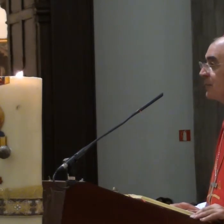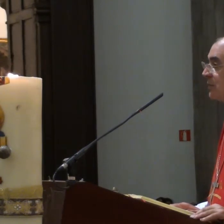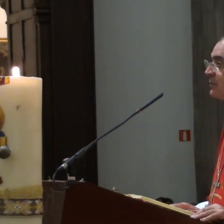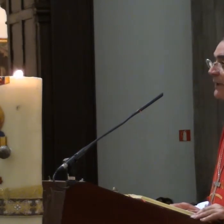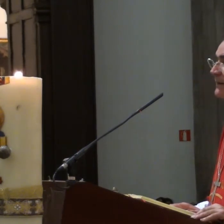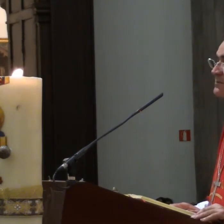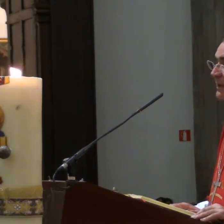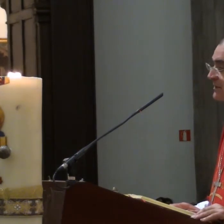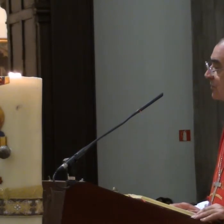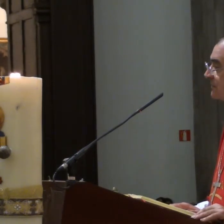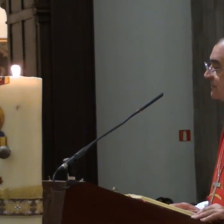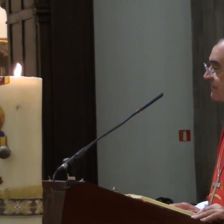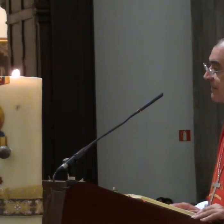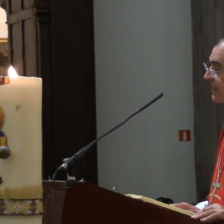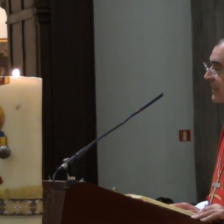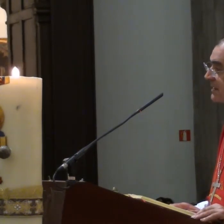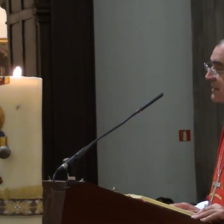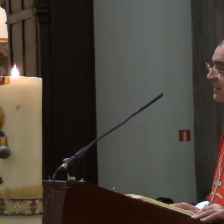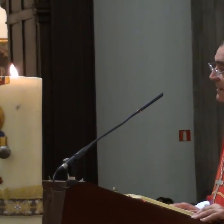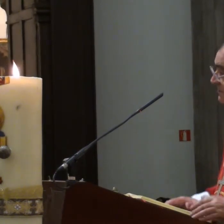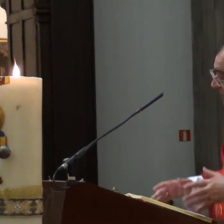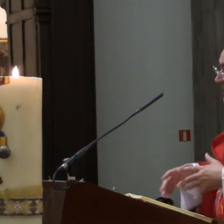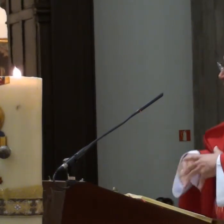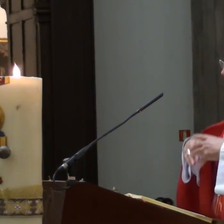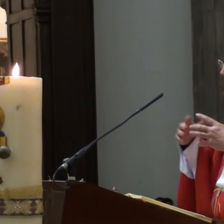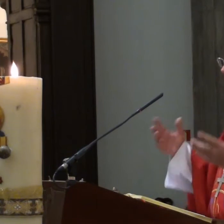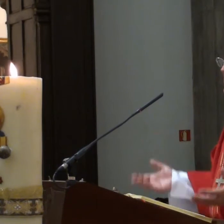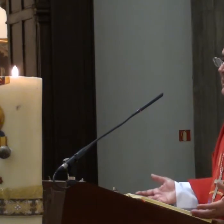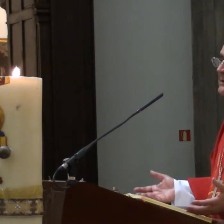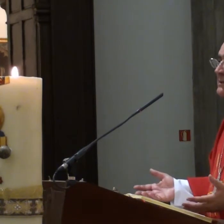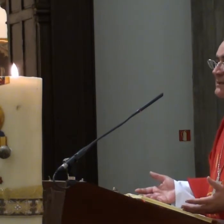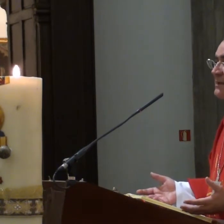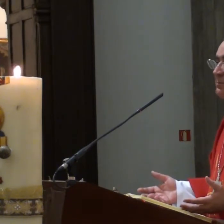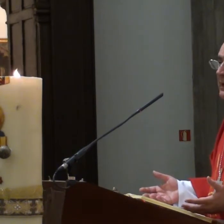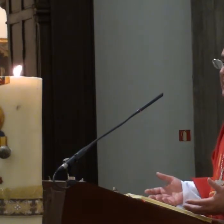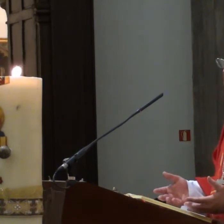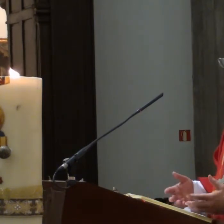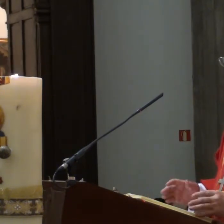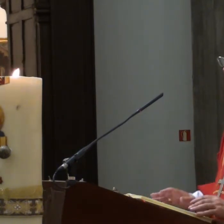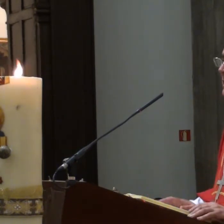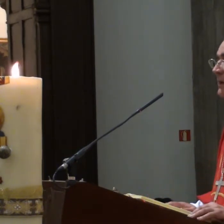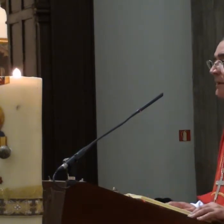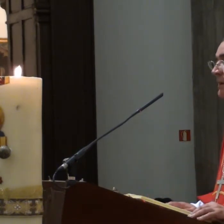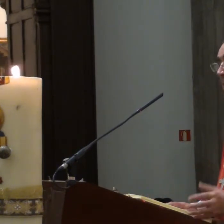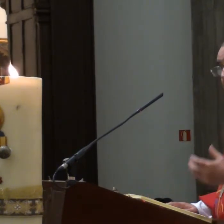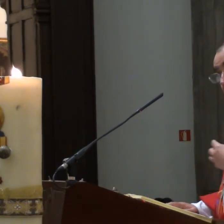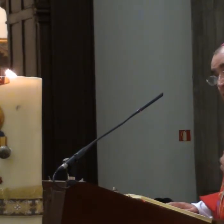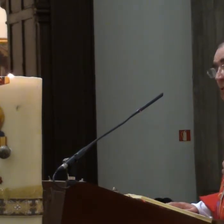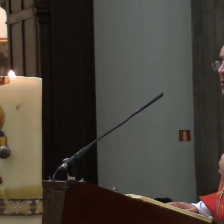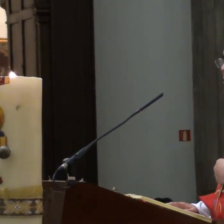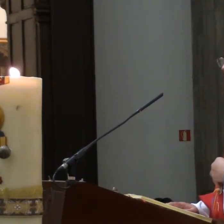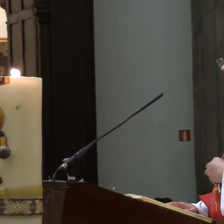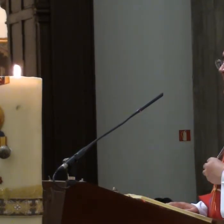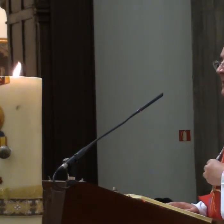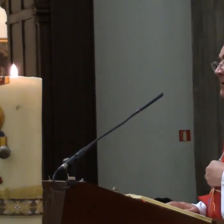el motivo de la resurrección Es verdad que toda esta catequesis está explicada como un lenguaje que